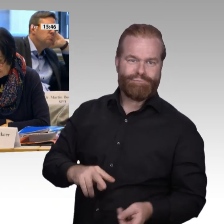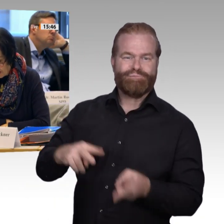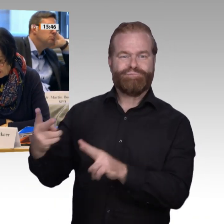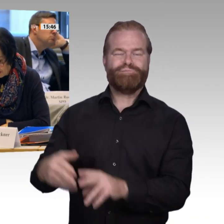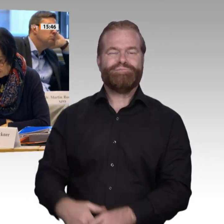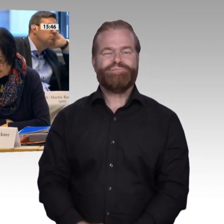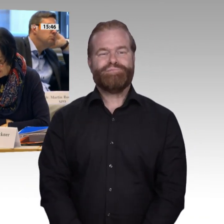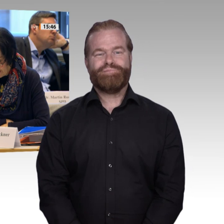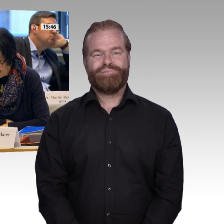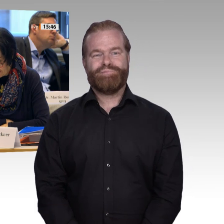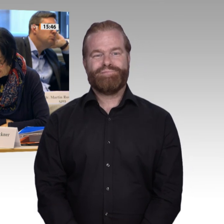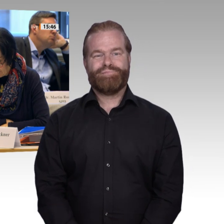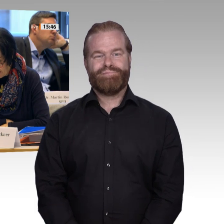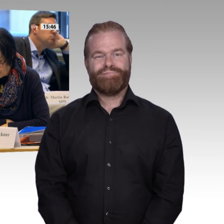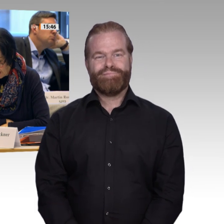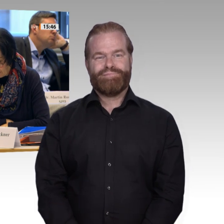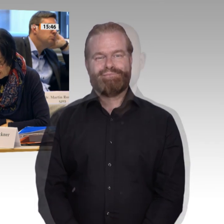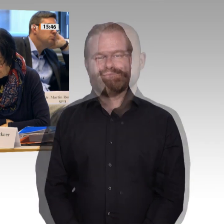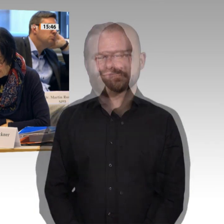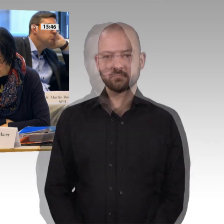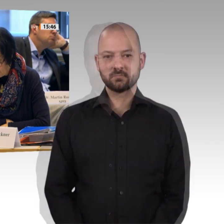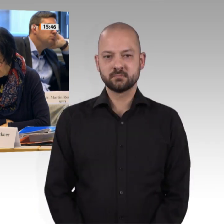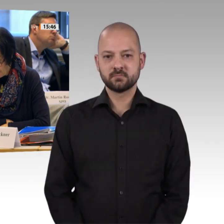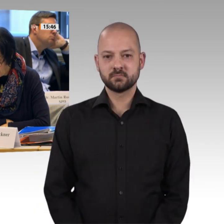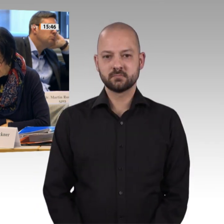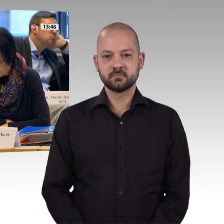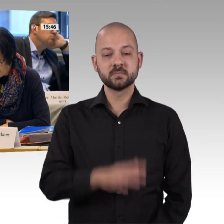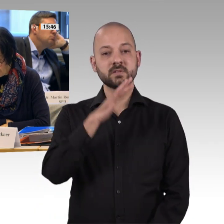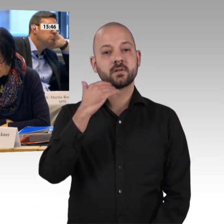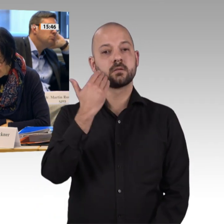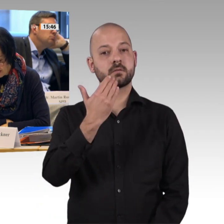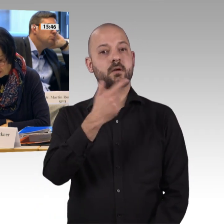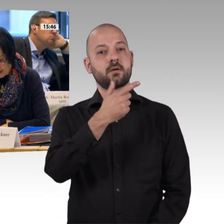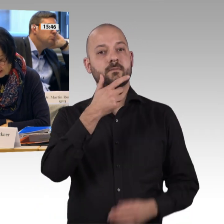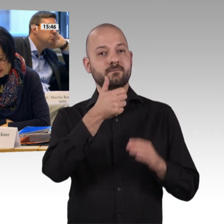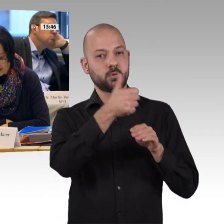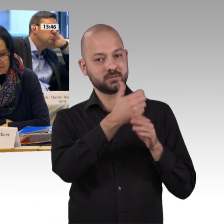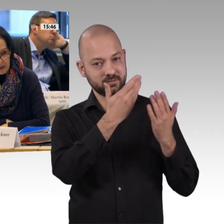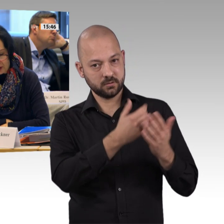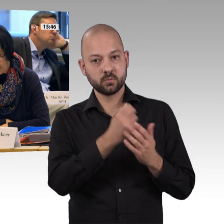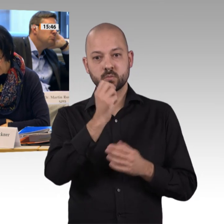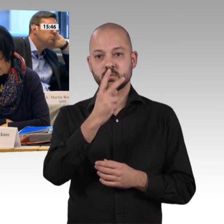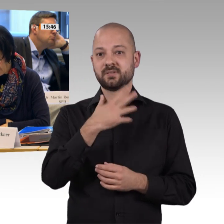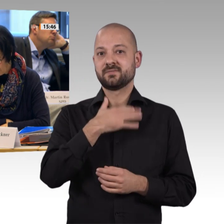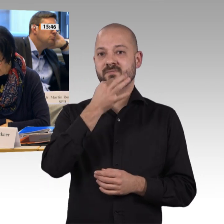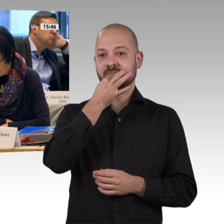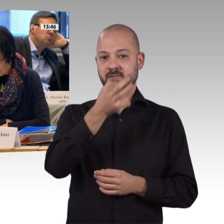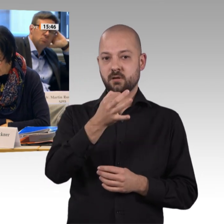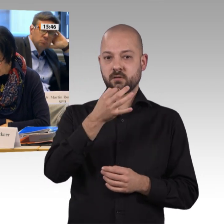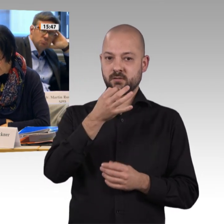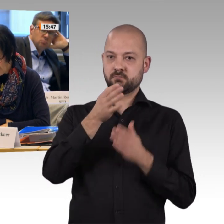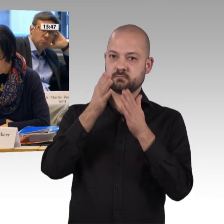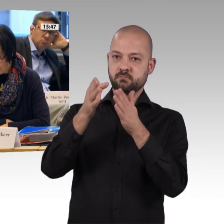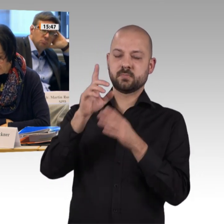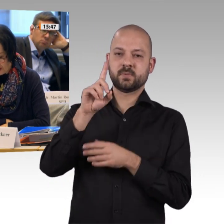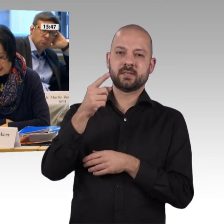fragen, was Sie denken, in welcher Form das Budget für Ausbildung einen Beitrag dazu leisten kann, dass Menschen mit Behinderungen